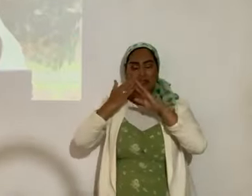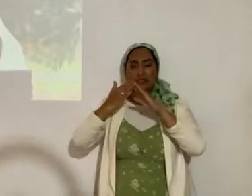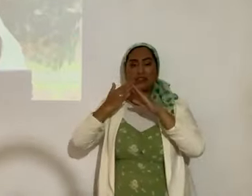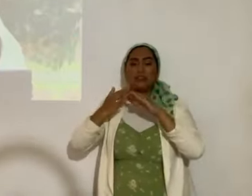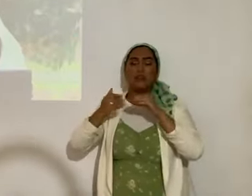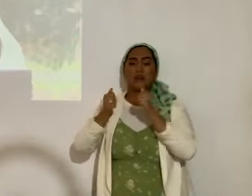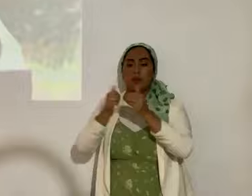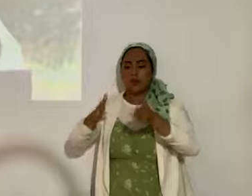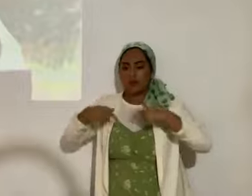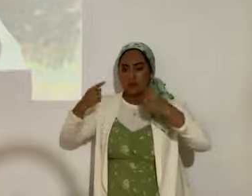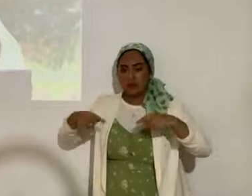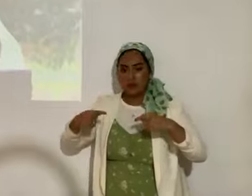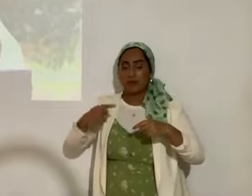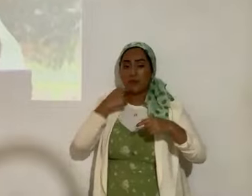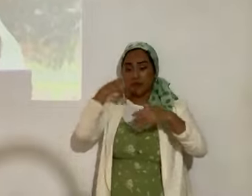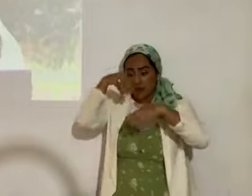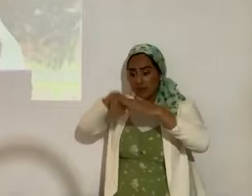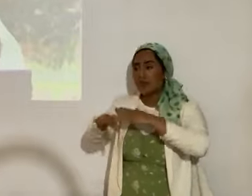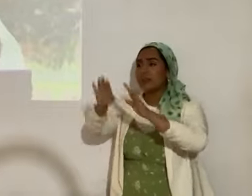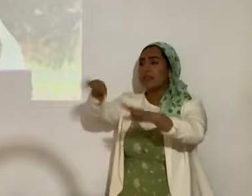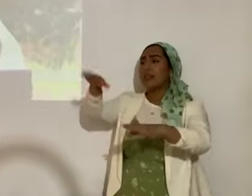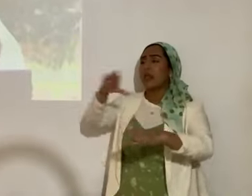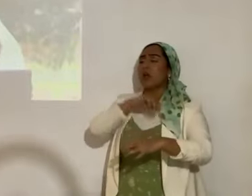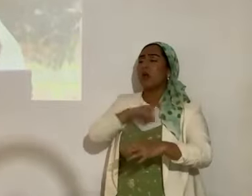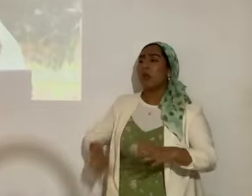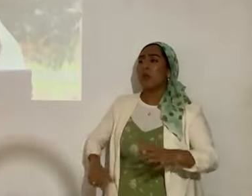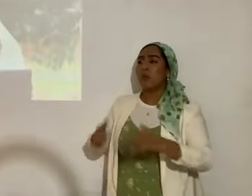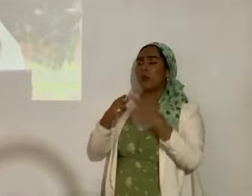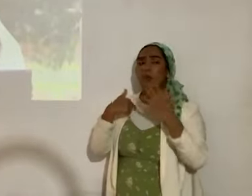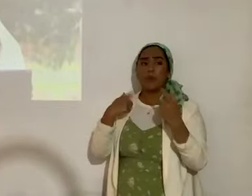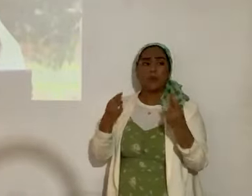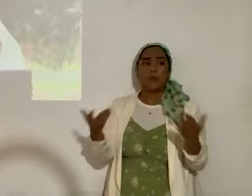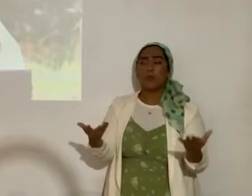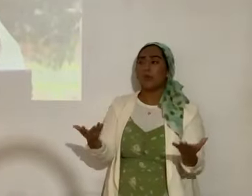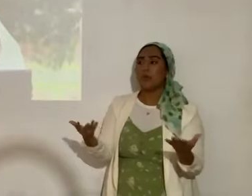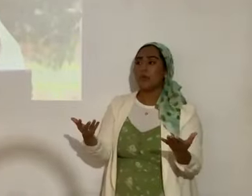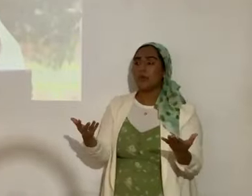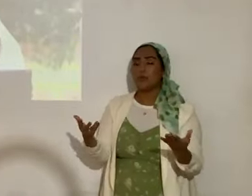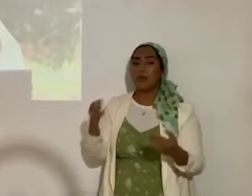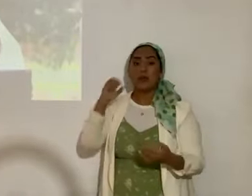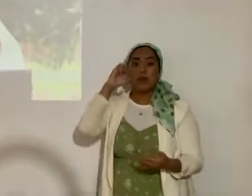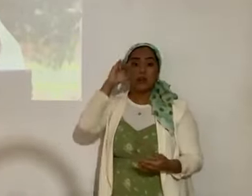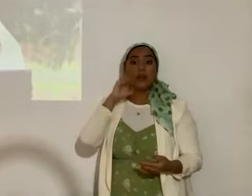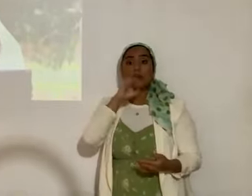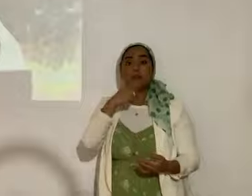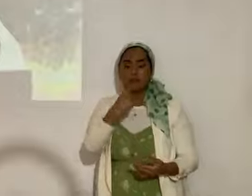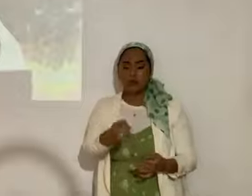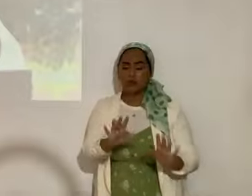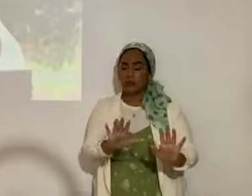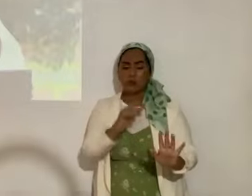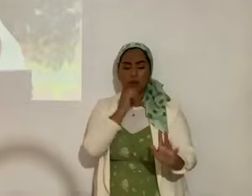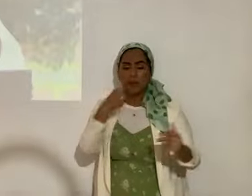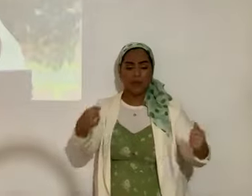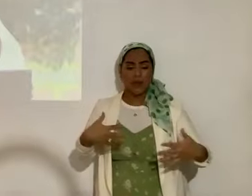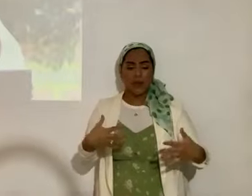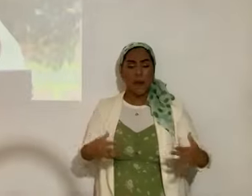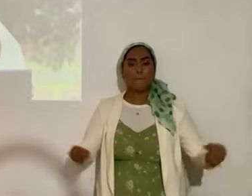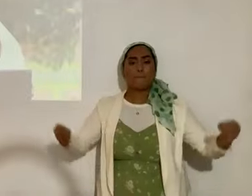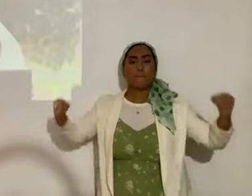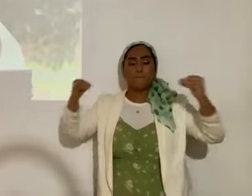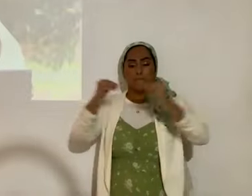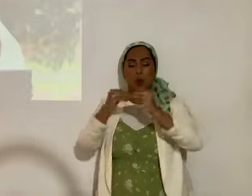carros entonces su querido le dijo Ah señor mío qué haremos y le dijo No tengas miedo porque más